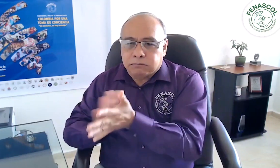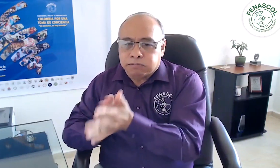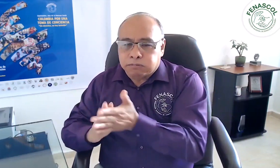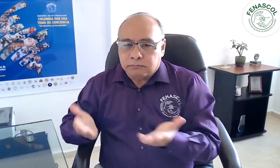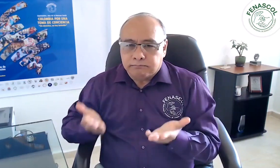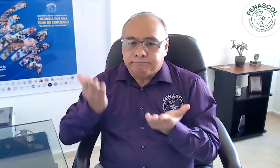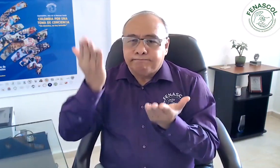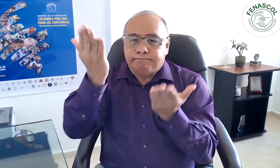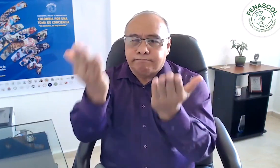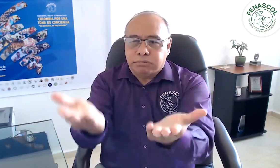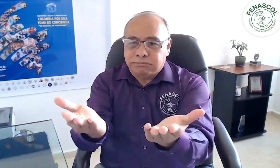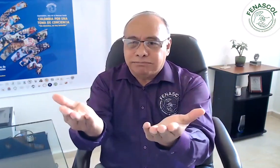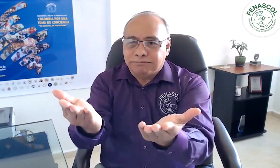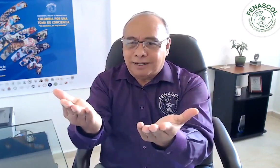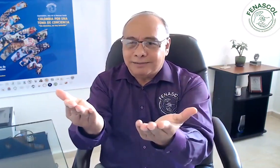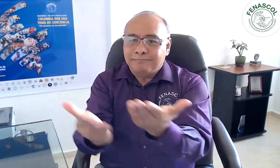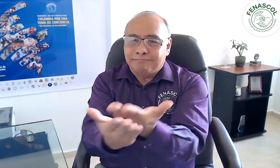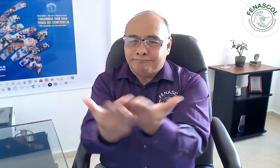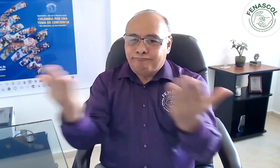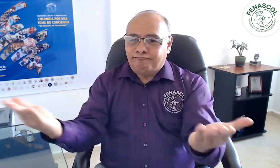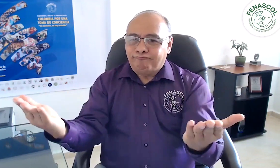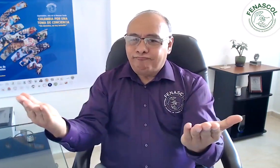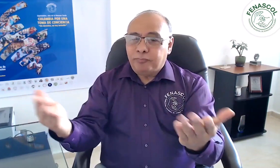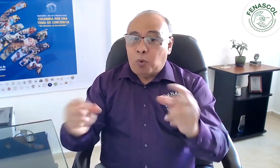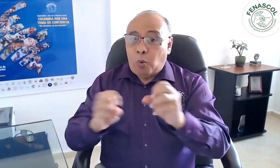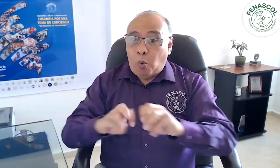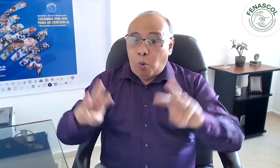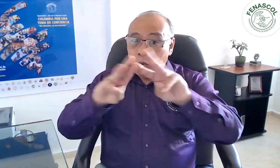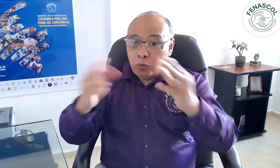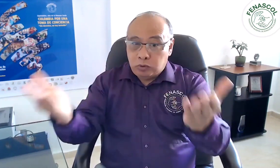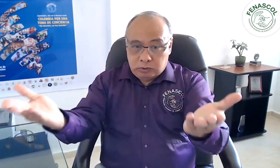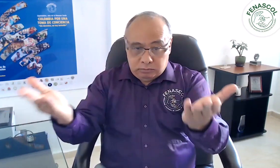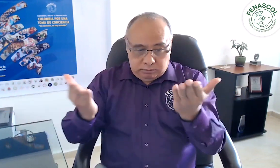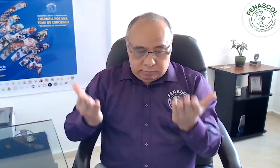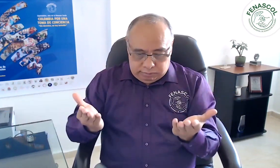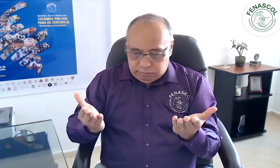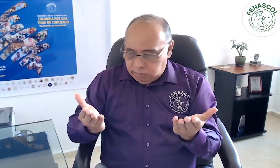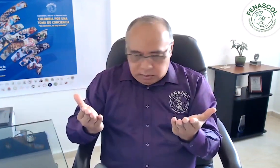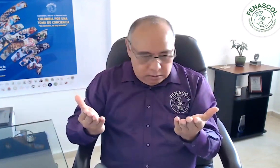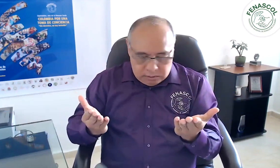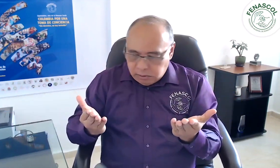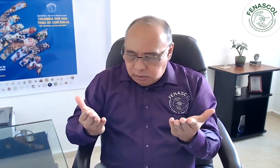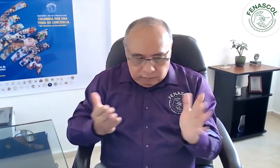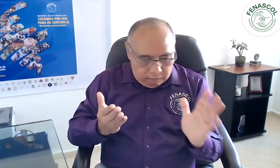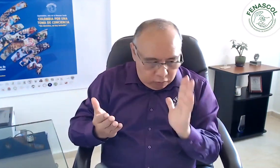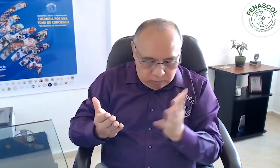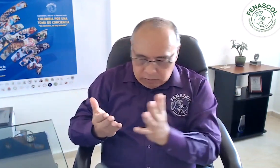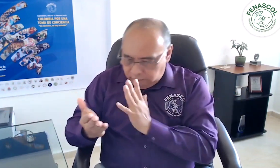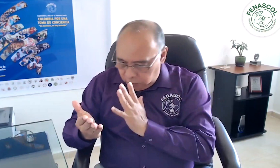informe alterno. A partir de la entrega de estos dos informes, la Organización de Naciones Unidas